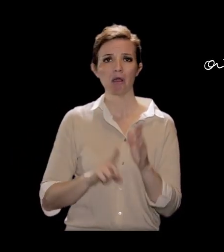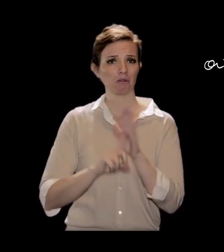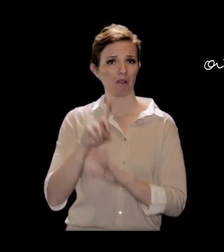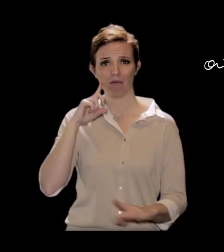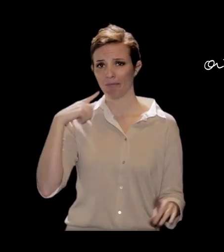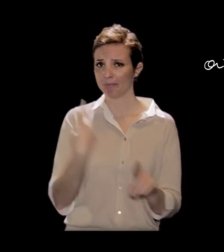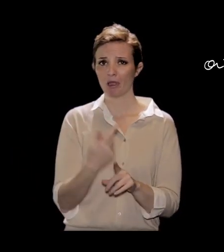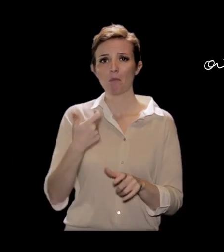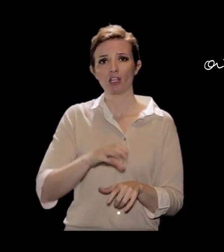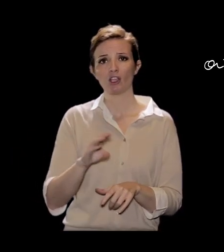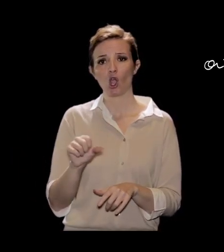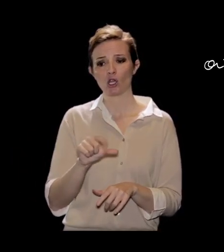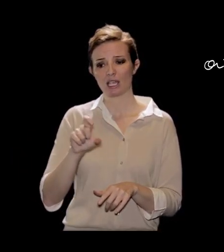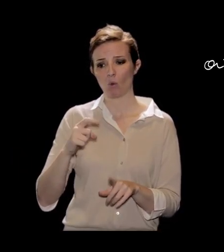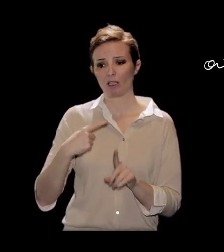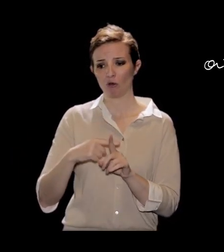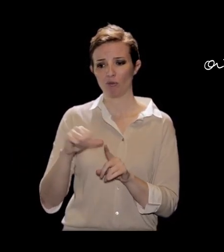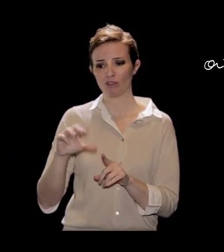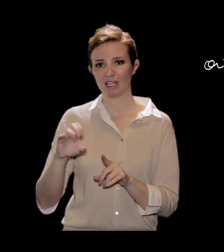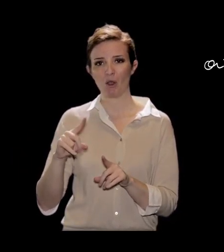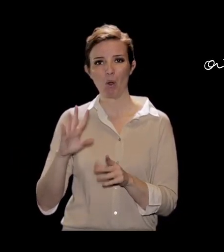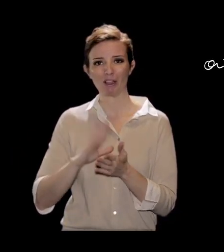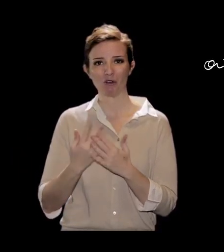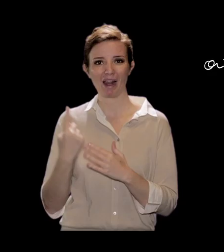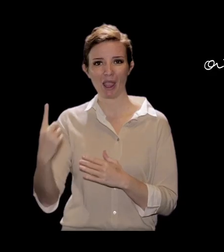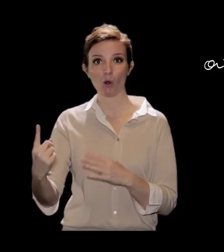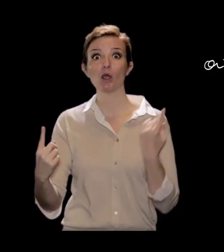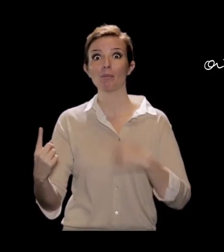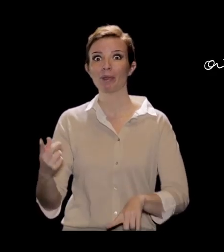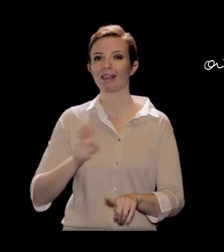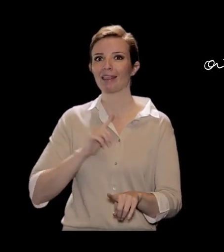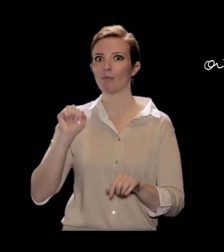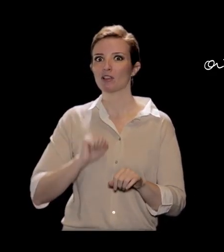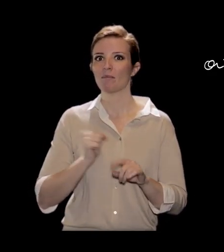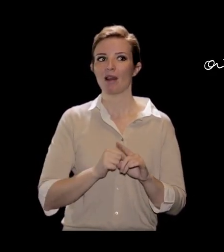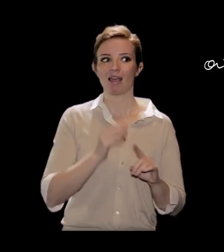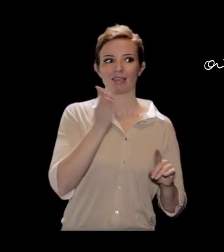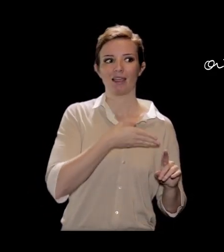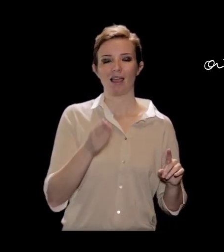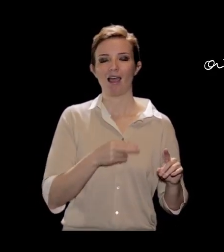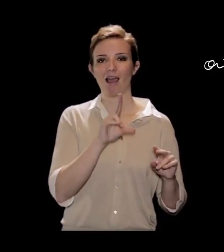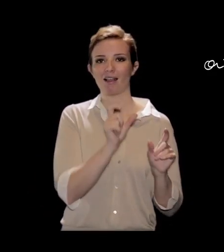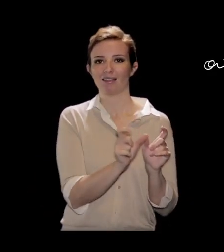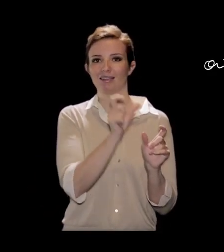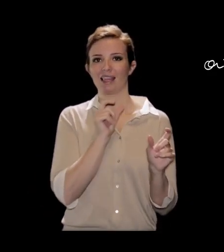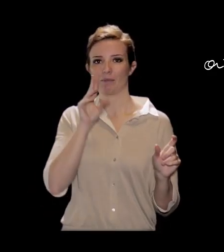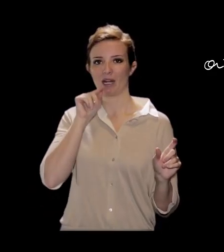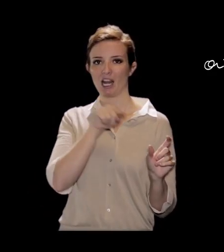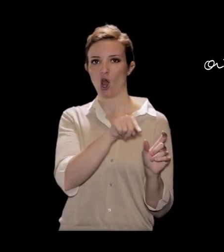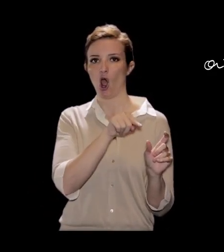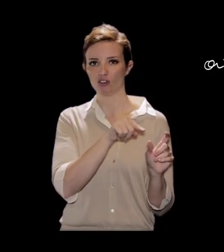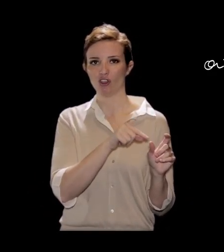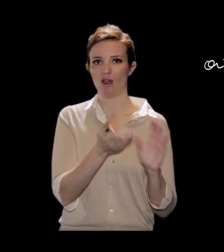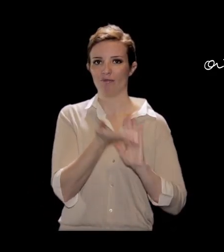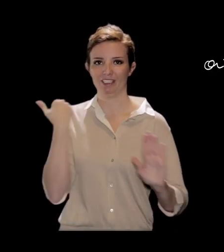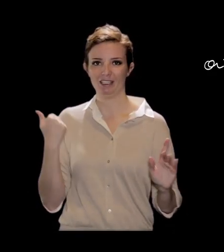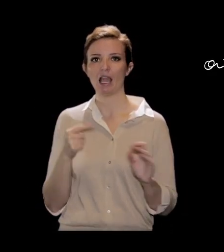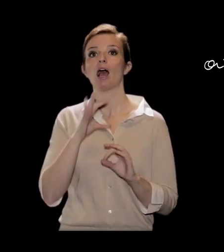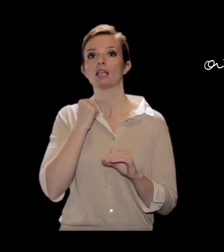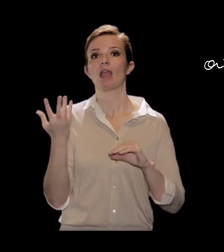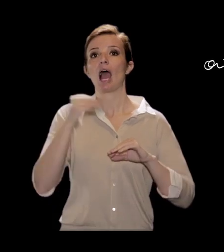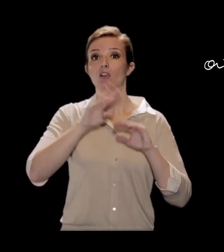evidentemente cosen quadro più sen quadro sappiamo fa 1, ma questo ci consente di eliminare il termine noto e di andare ad aggiungere due termini, d cosen quadro x che